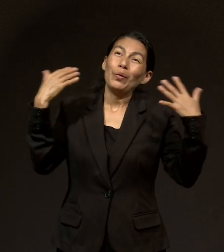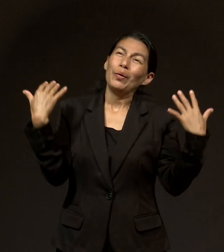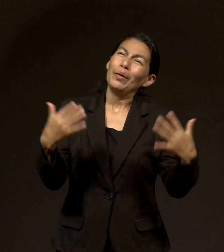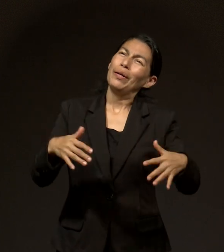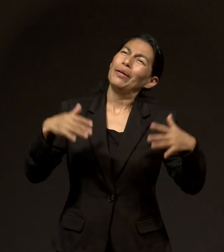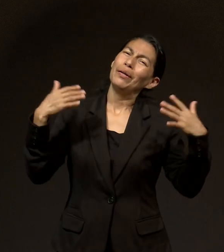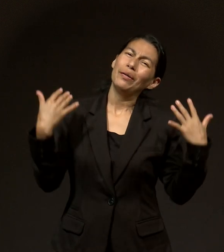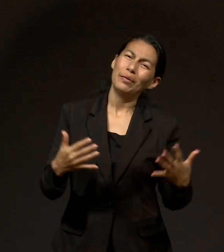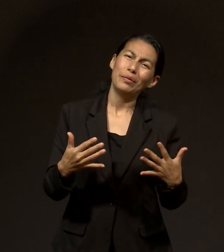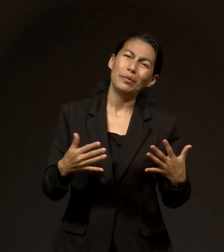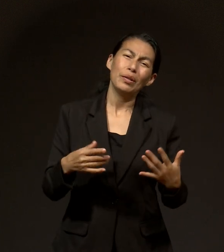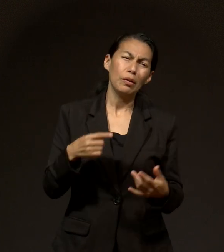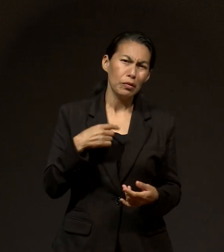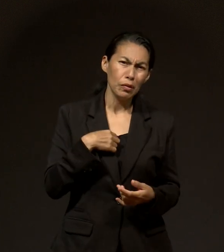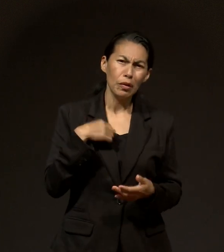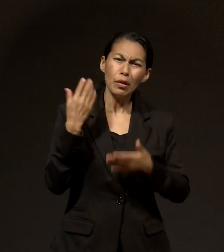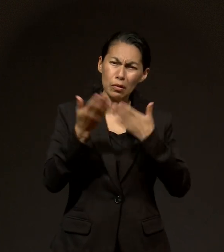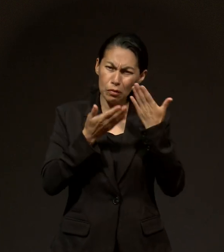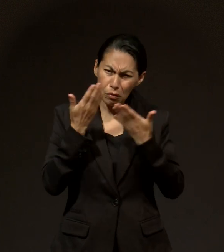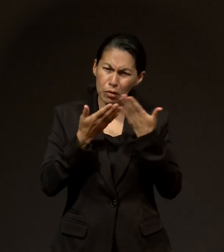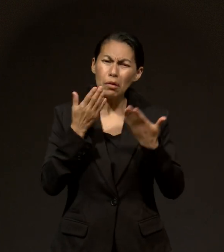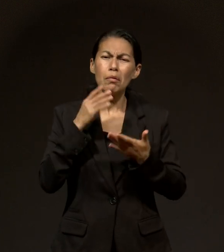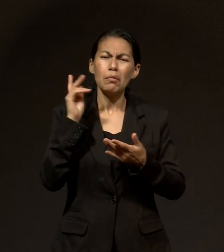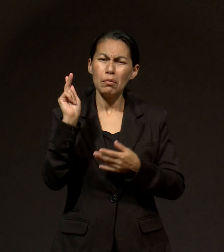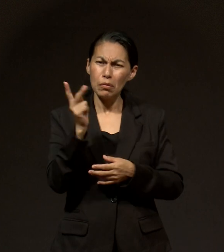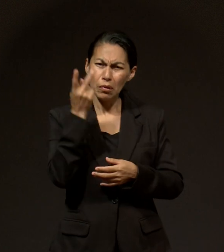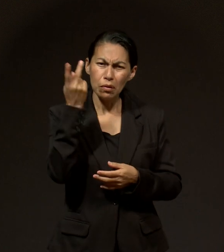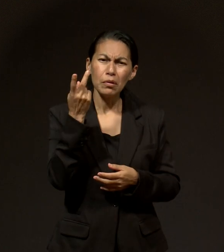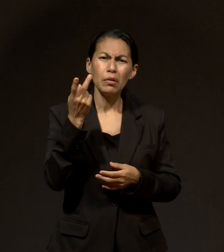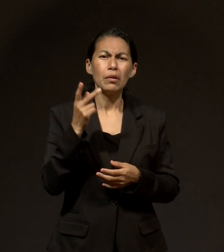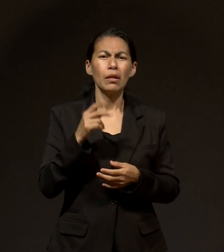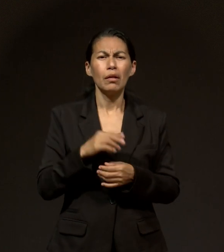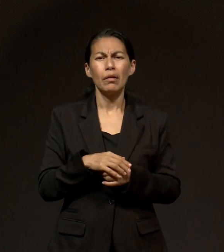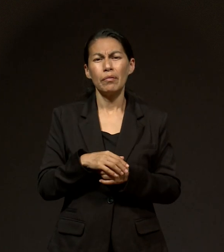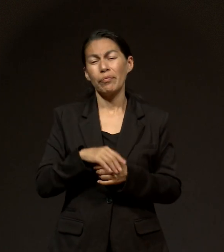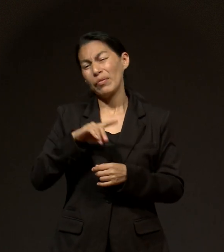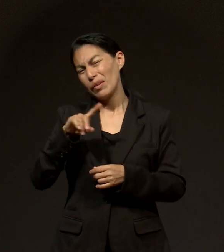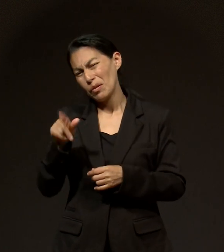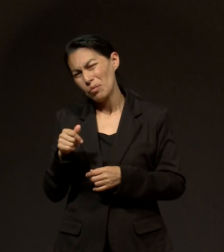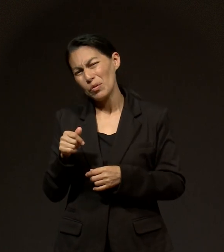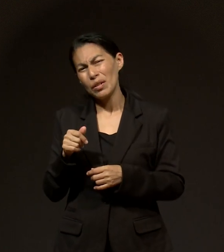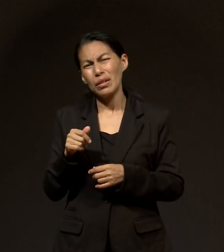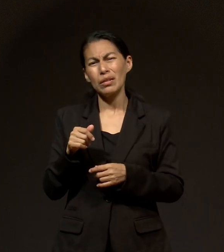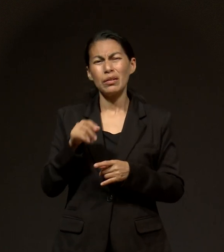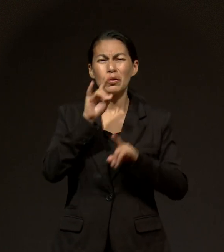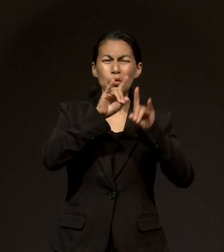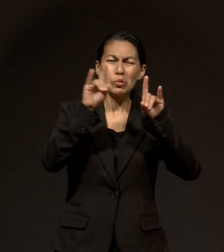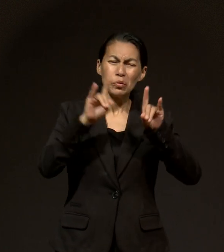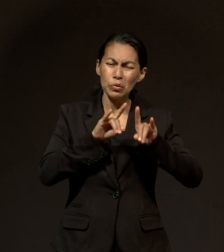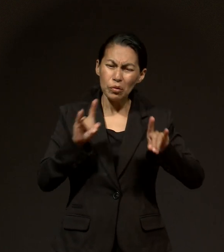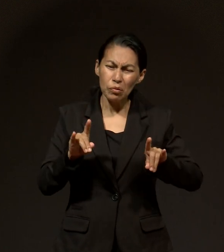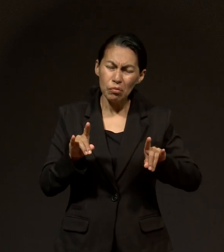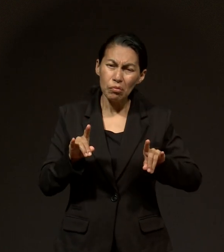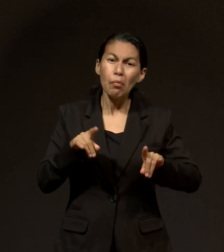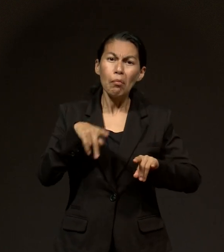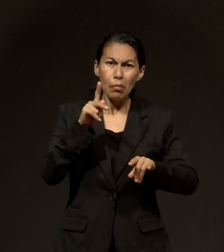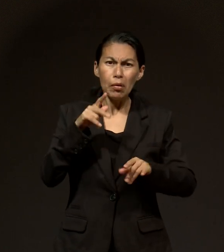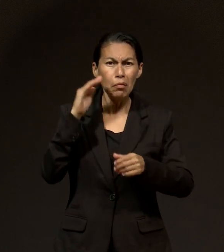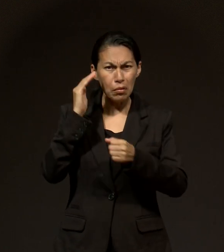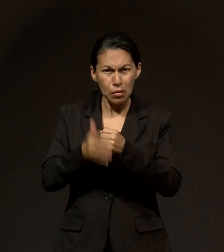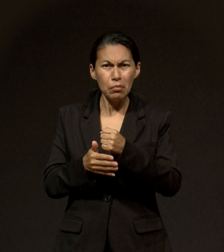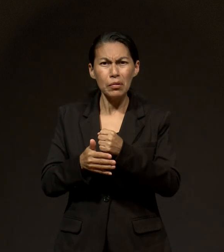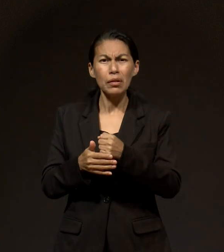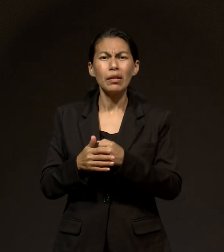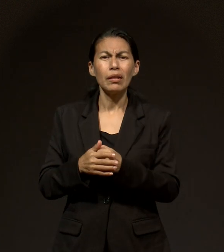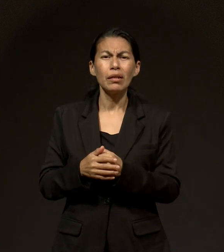Inicié la preparatoria y marché y me siento muy contenta, aunque fue virtual porque llegó la pandemia, pero me siento muy